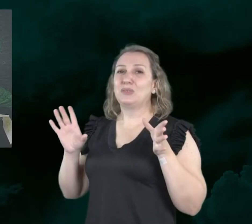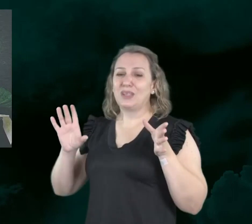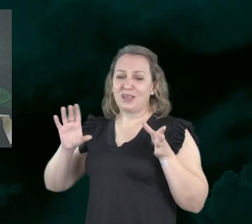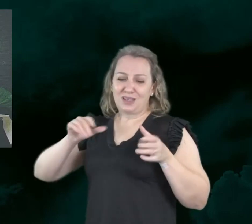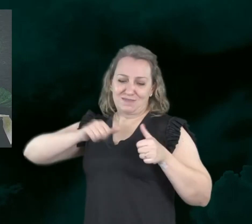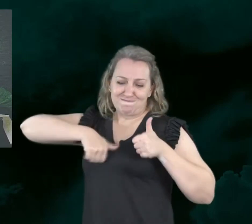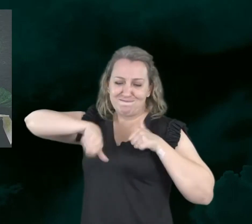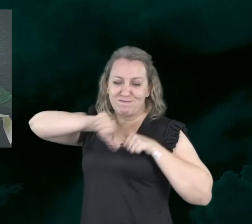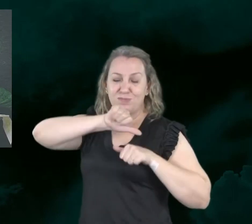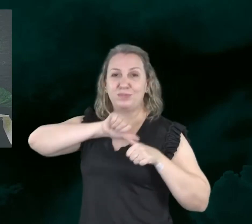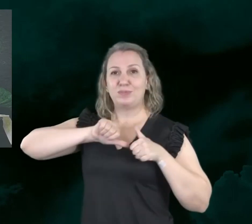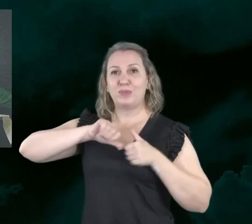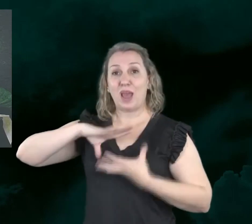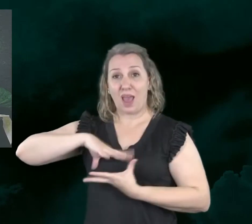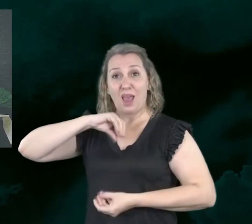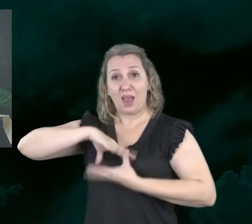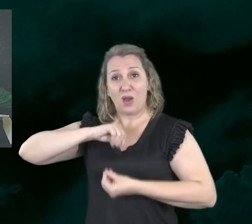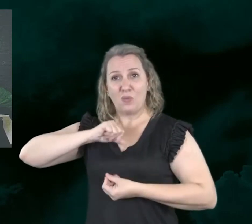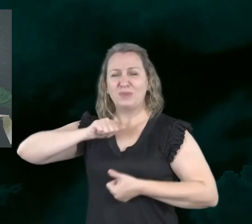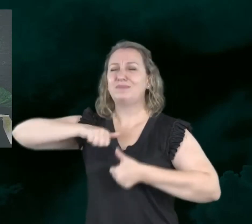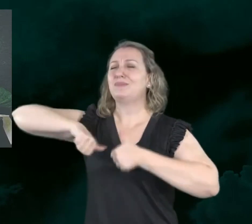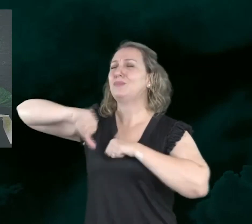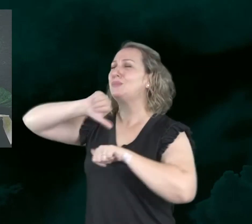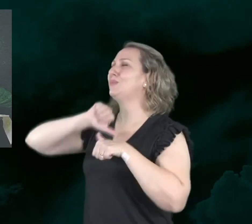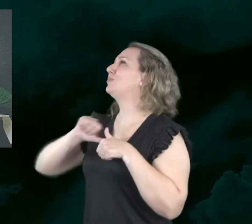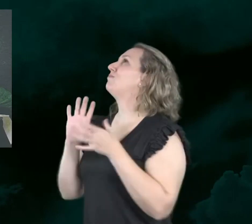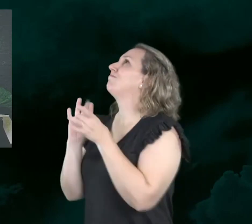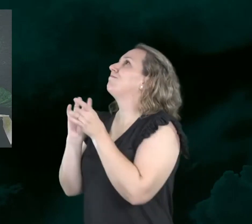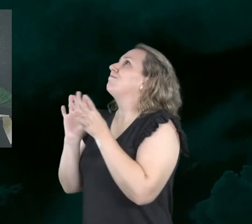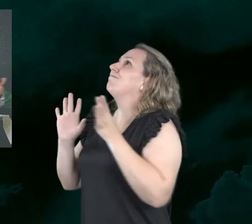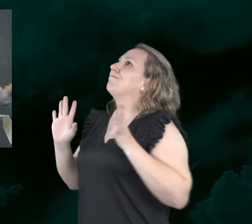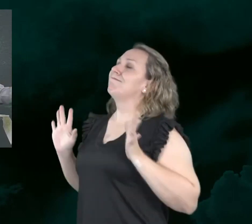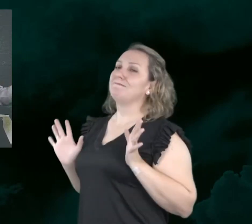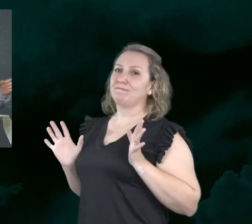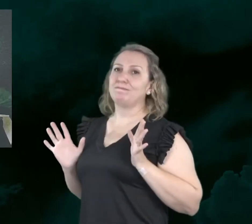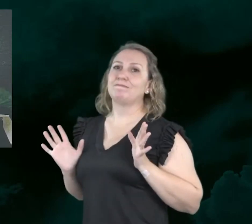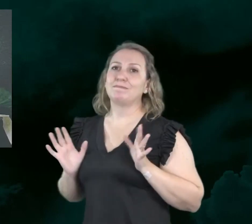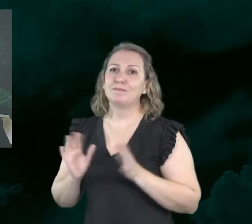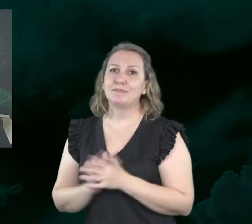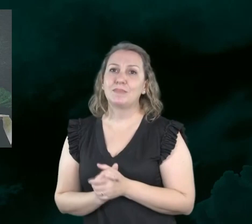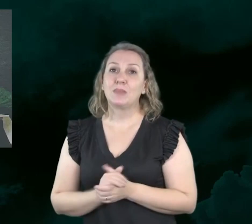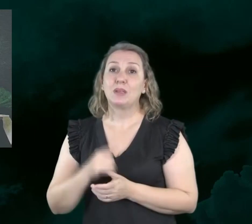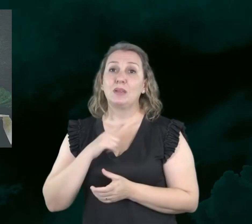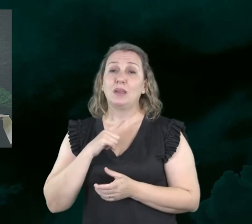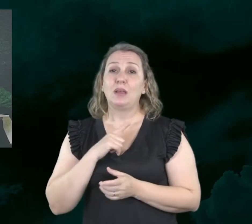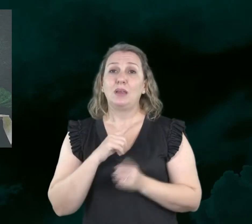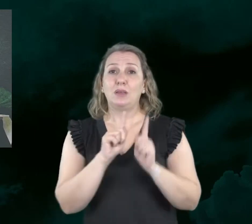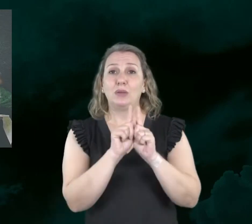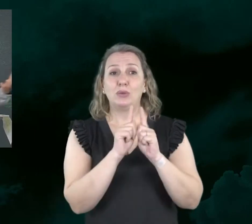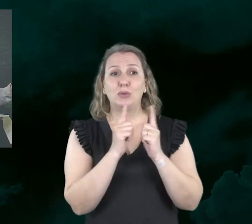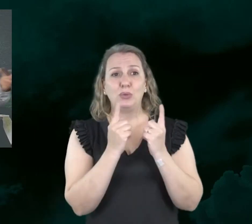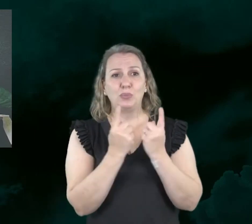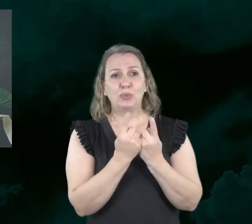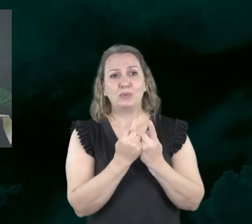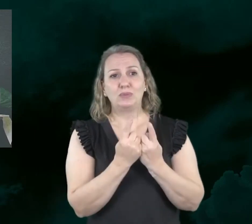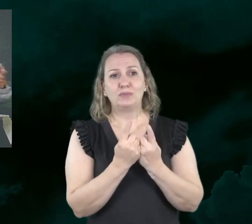alma. É disso que o homem precisa. E nós temos grupos familiares, nós temos Avança Jovem, cuidado do jovem,